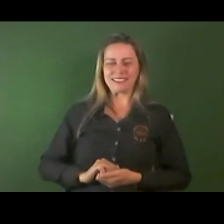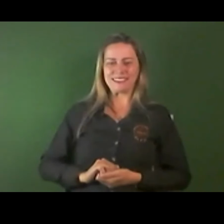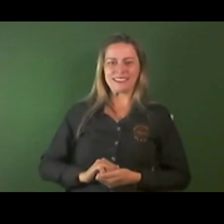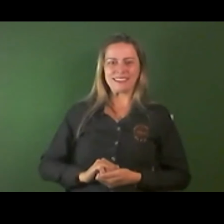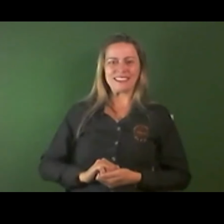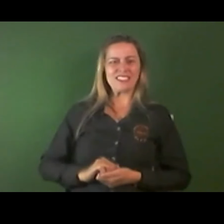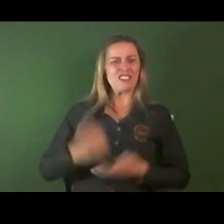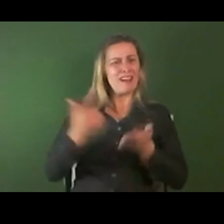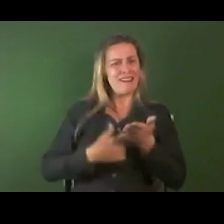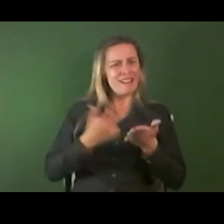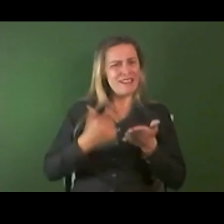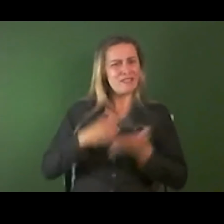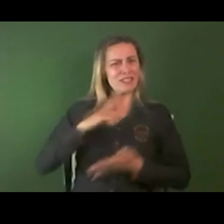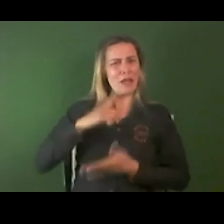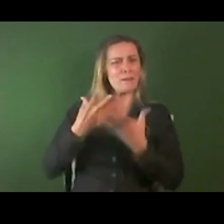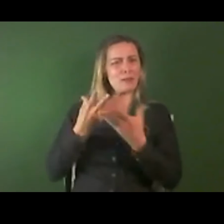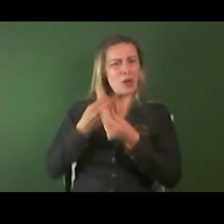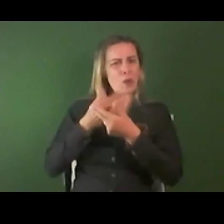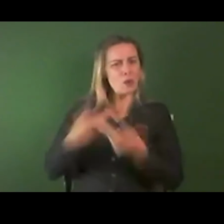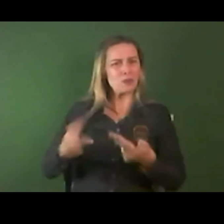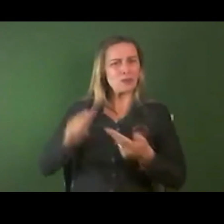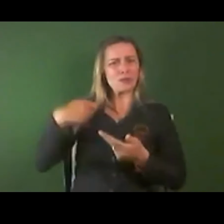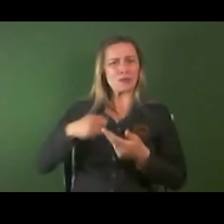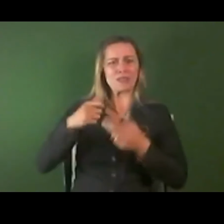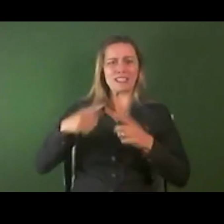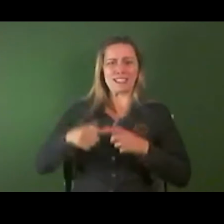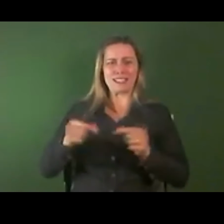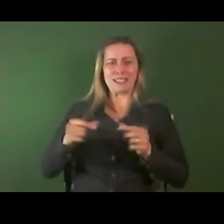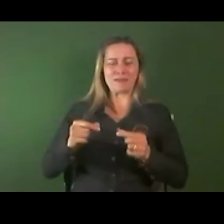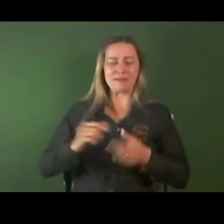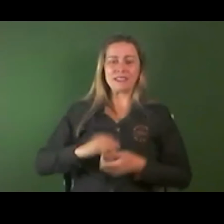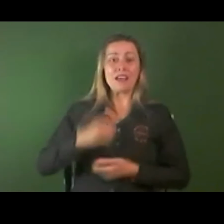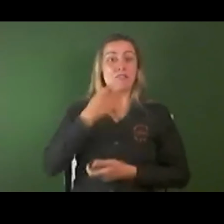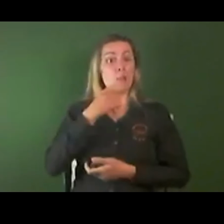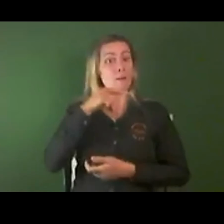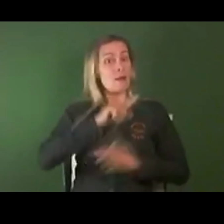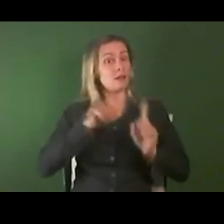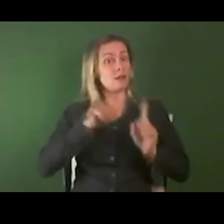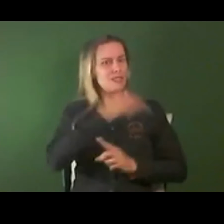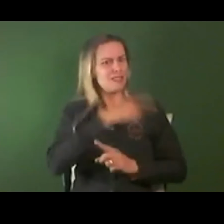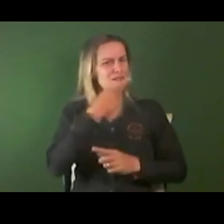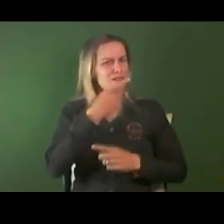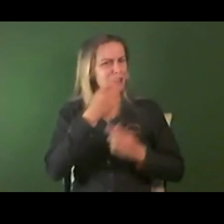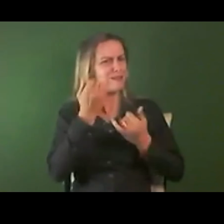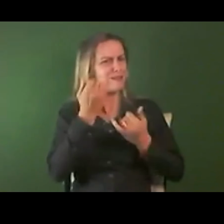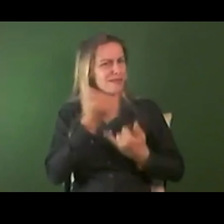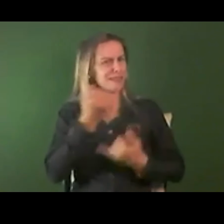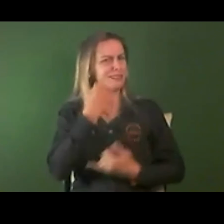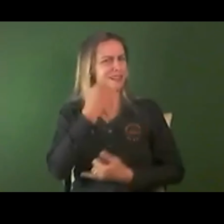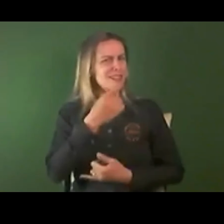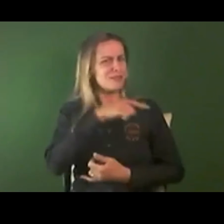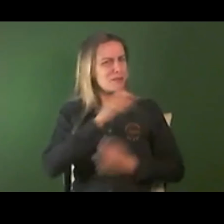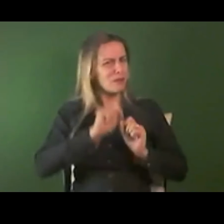sobre a história japonesa, né? Não, mas isso que você fala é muito interessante. Você mesmo pode fazer.